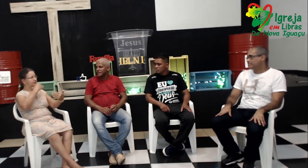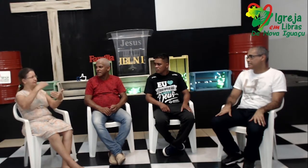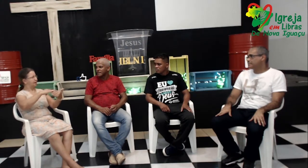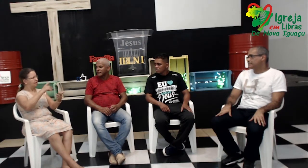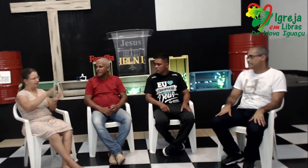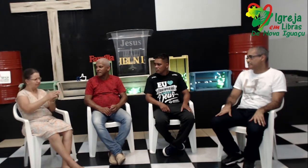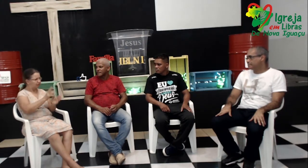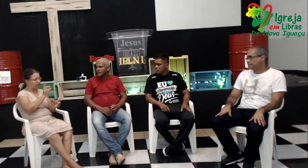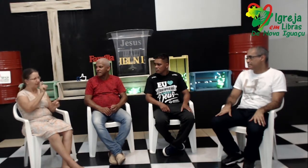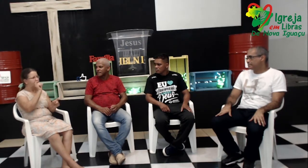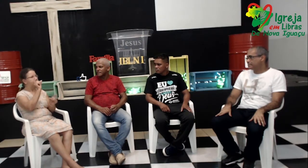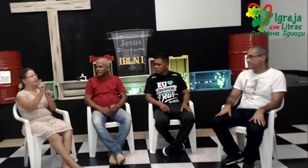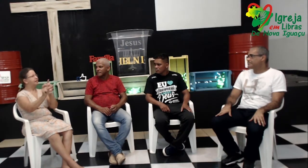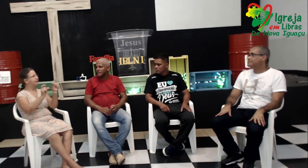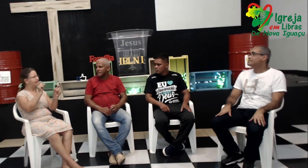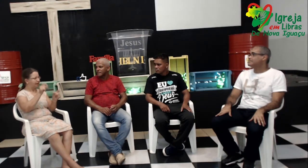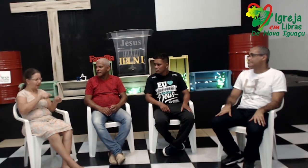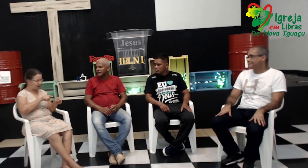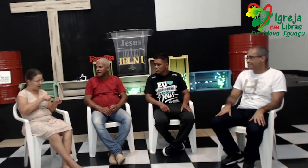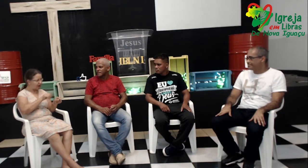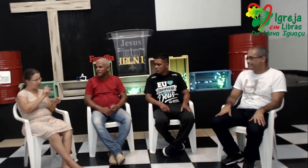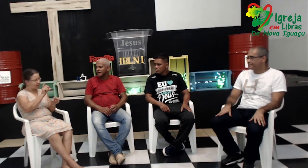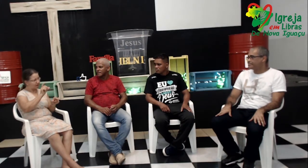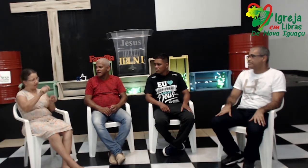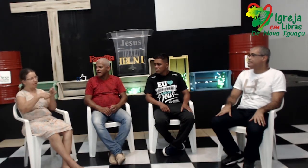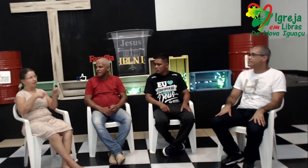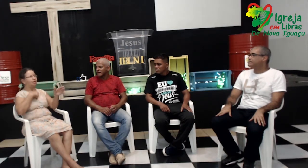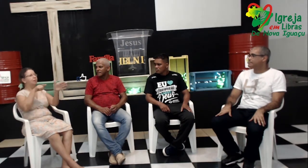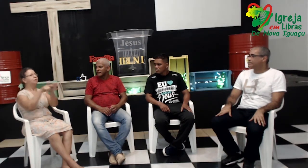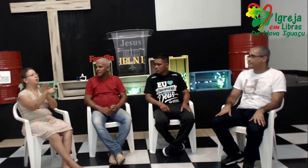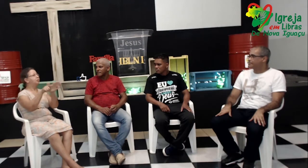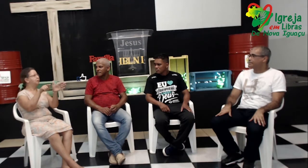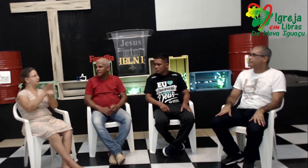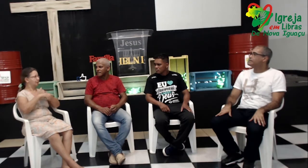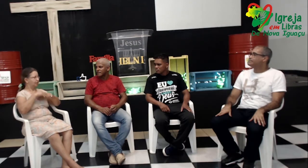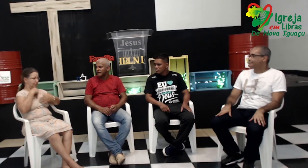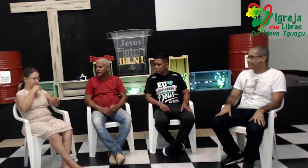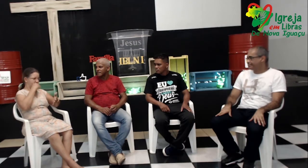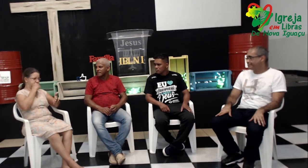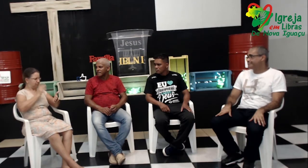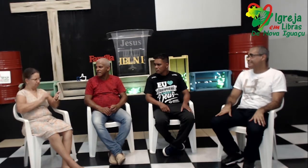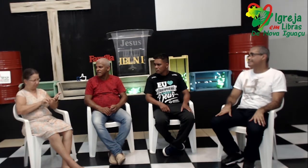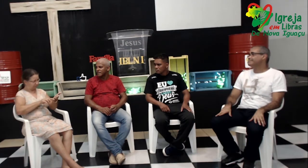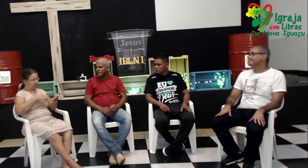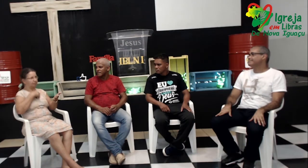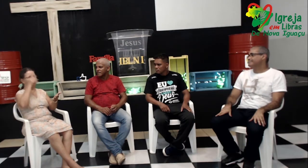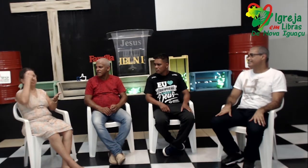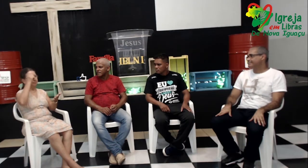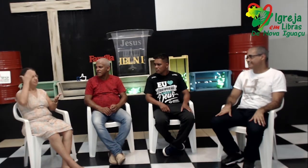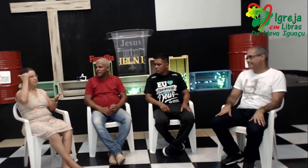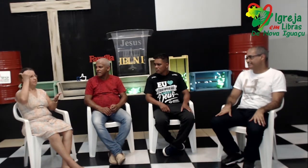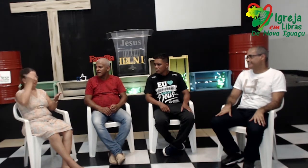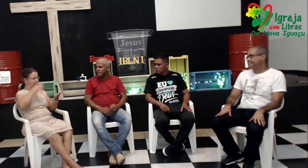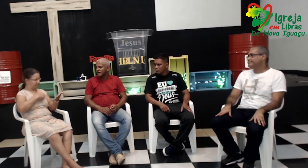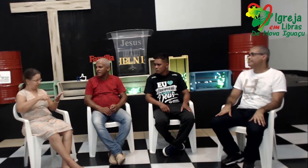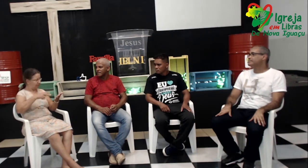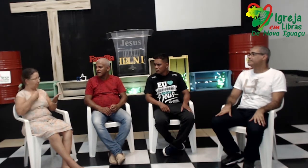intérprete, alguém que oriente sobre as palavras. E aí você pode perguntar àquela pessoa